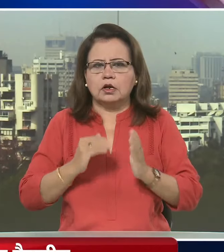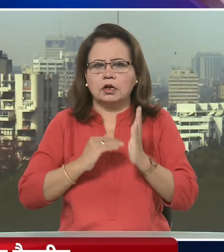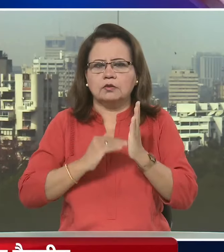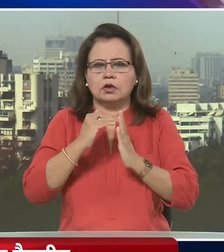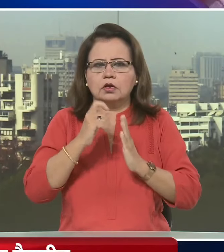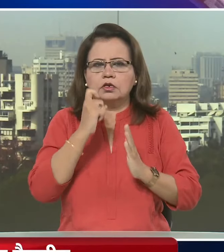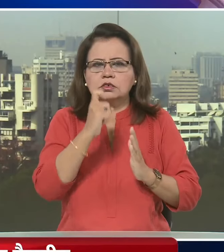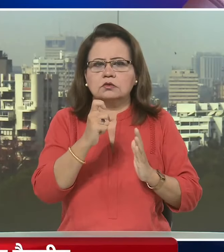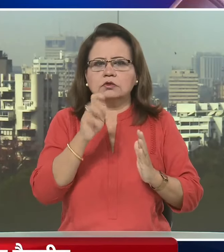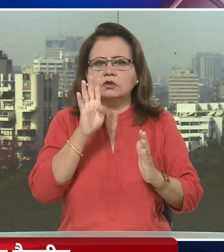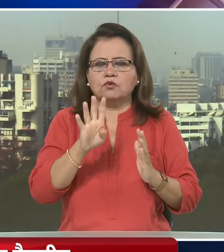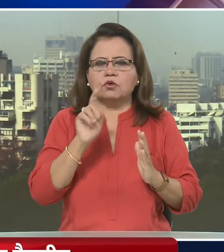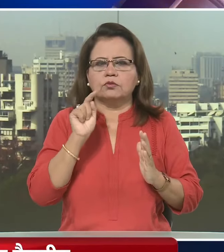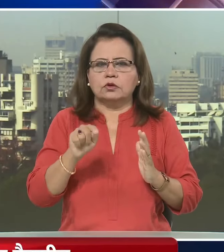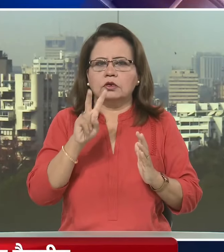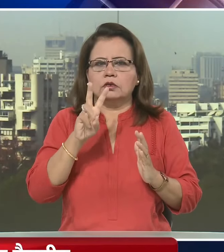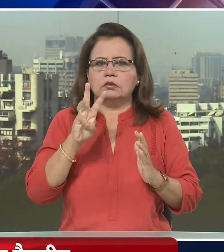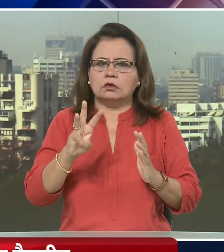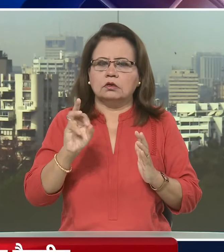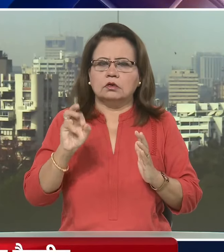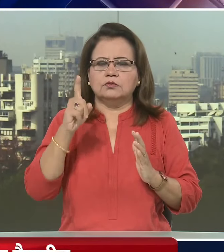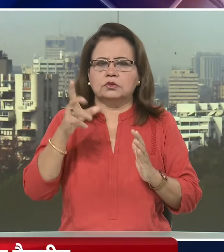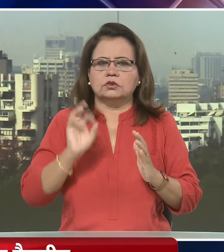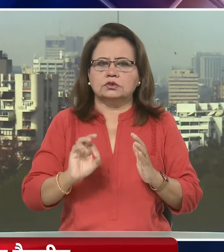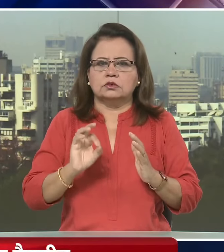हुई 74.30%।